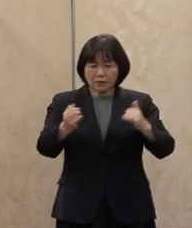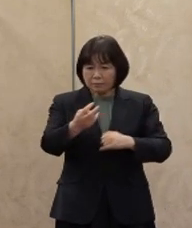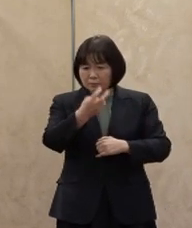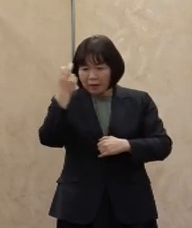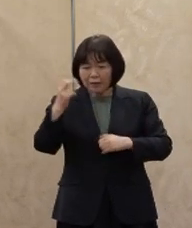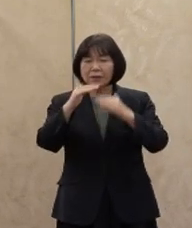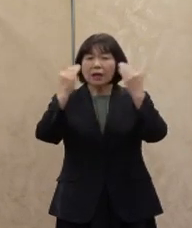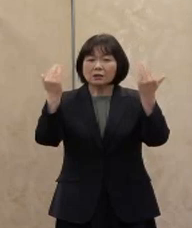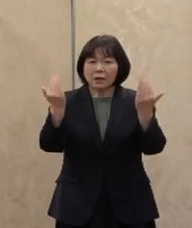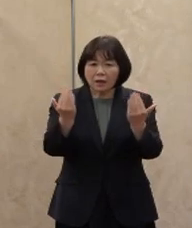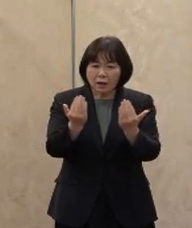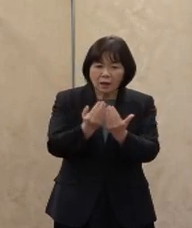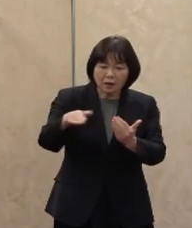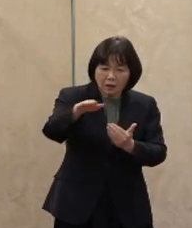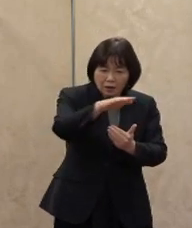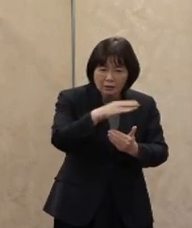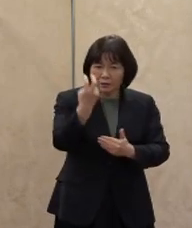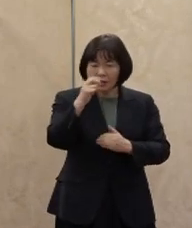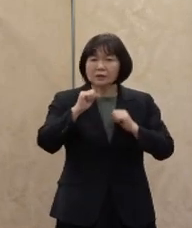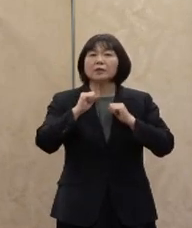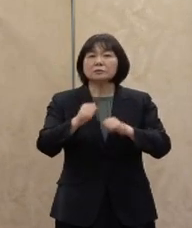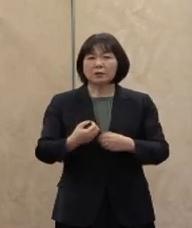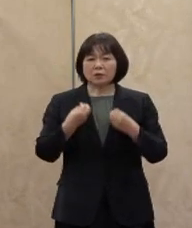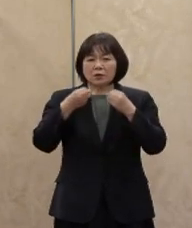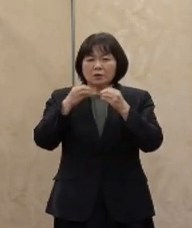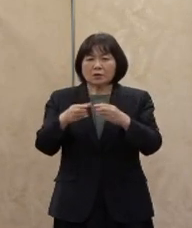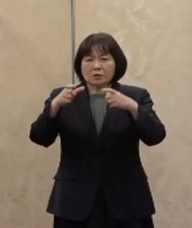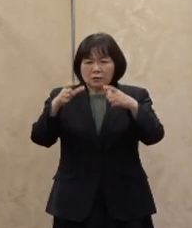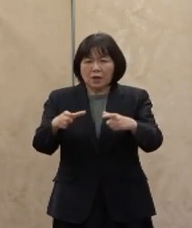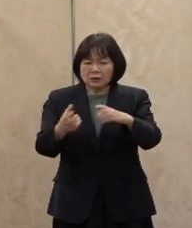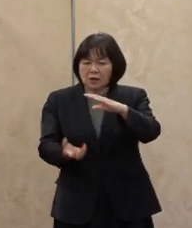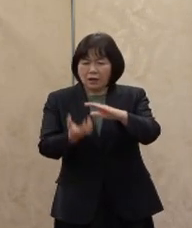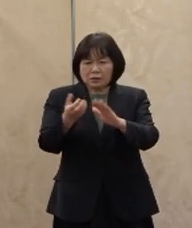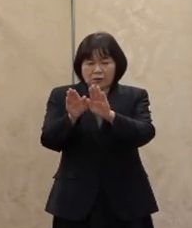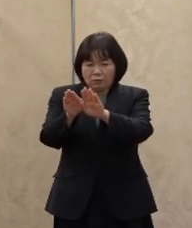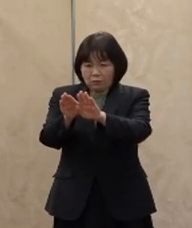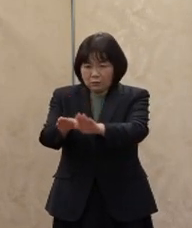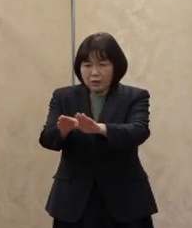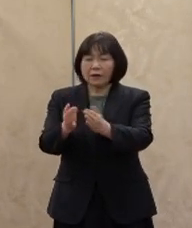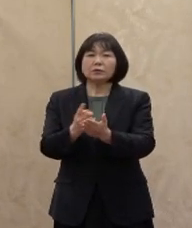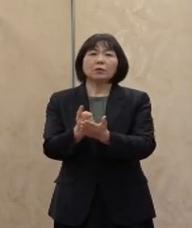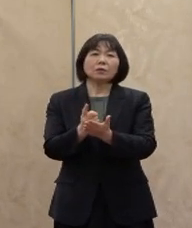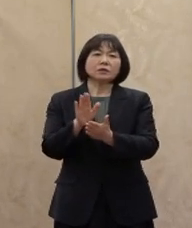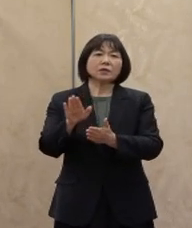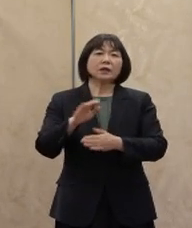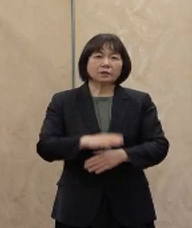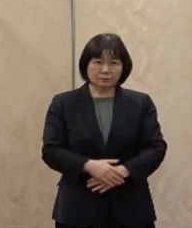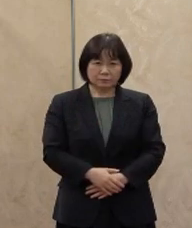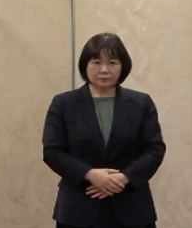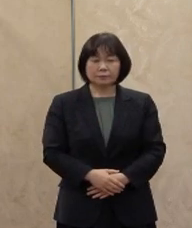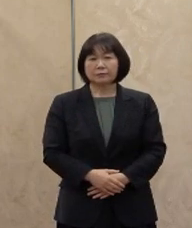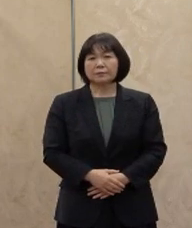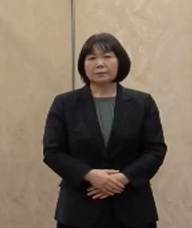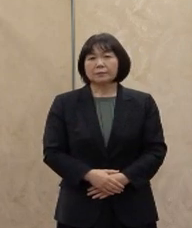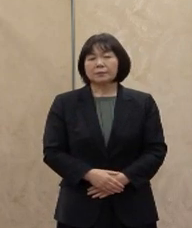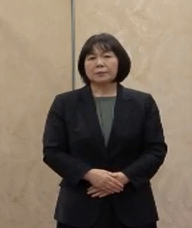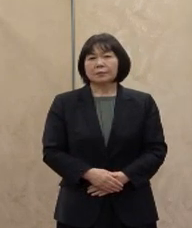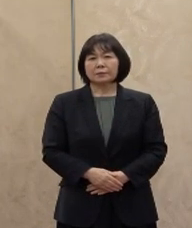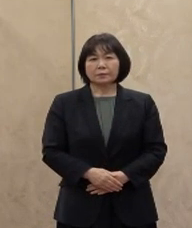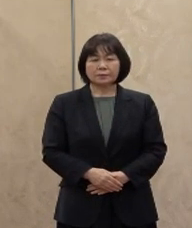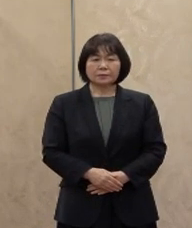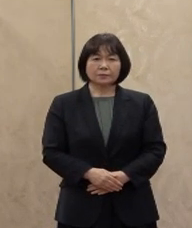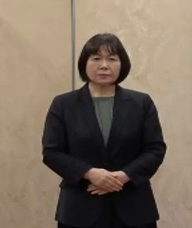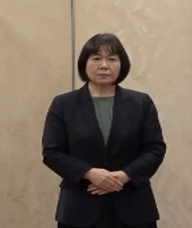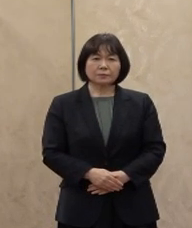査をすると、そして、まあ、クラスター性をなんとか極力抑えていくという方針でやってます。それから